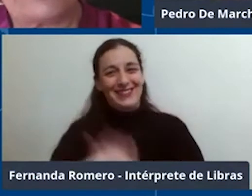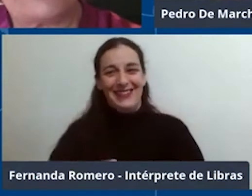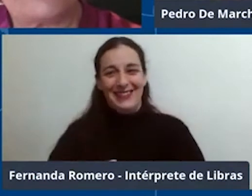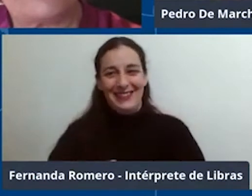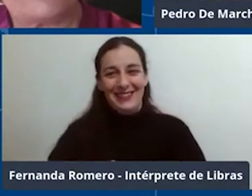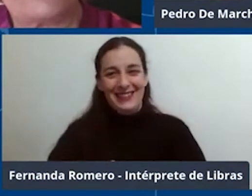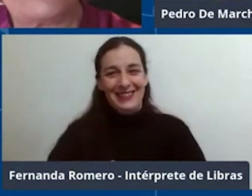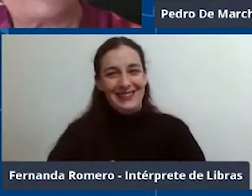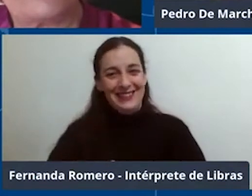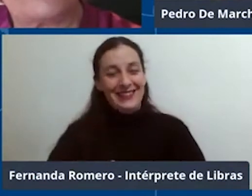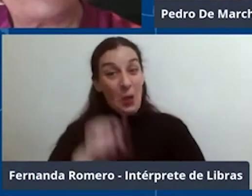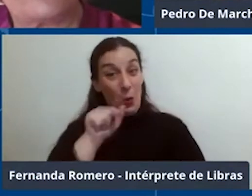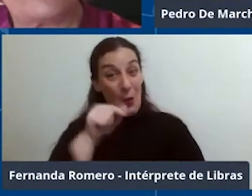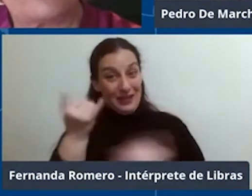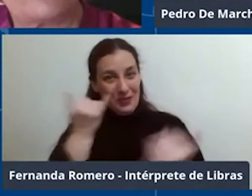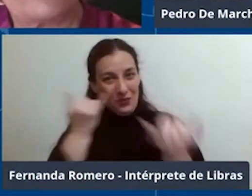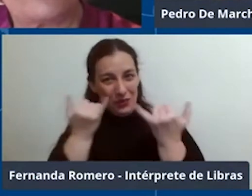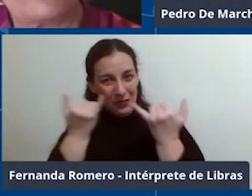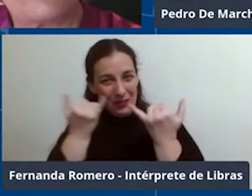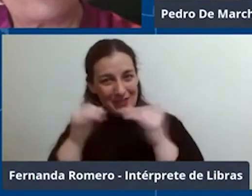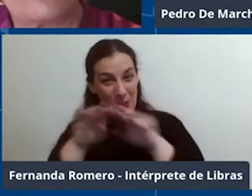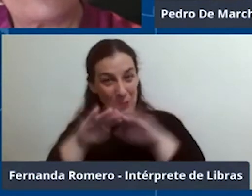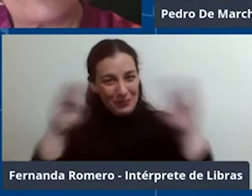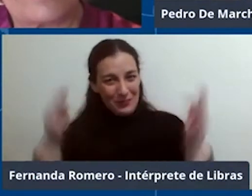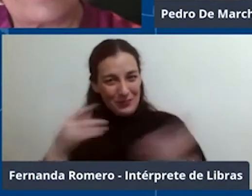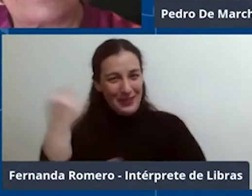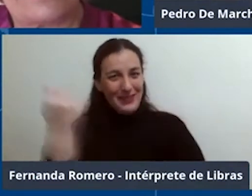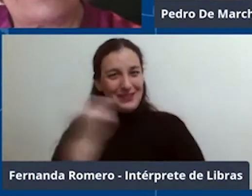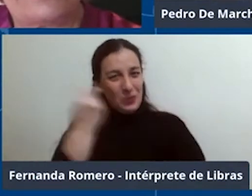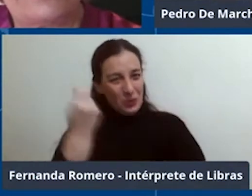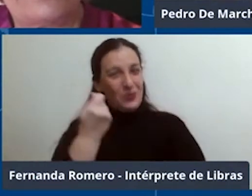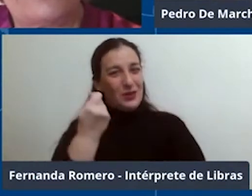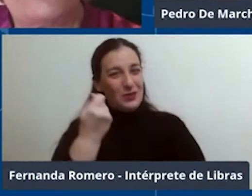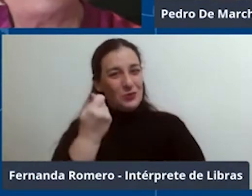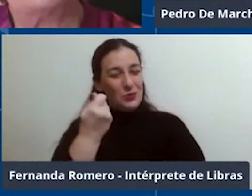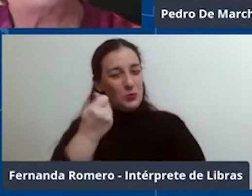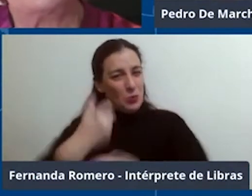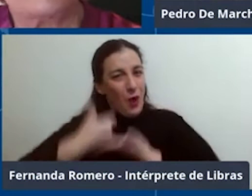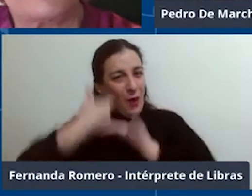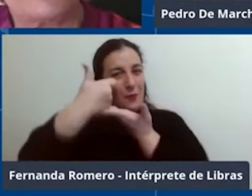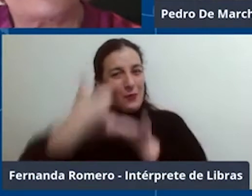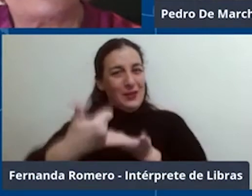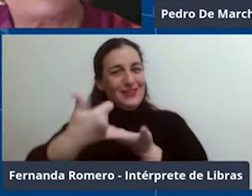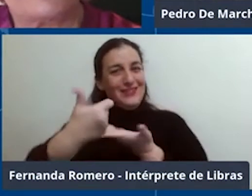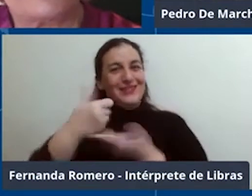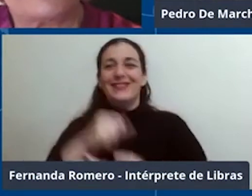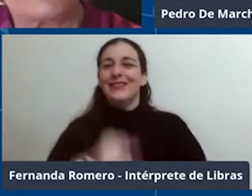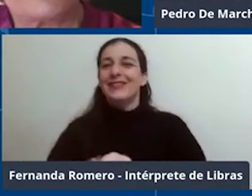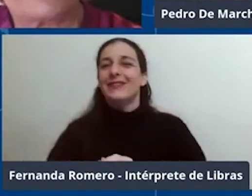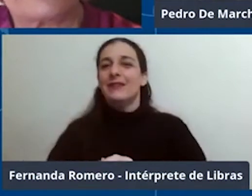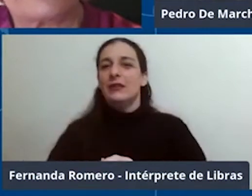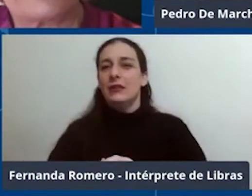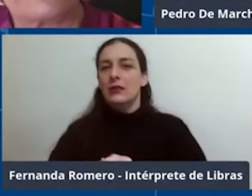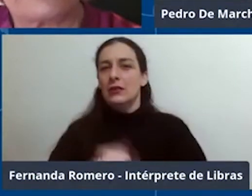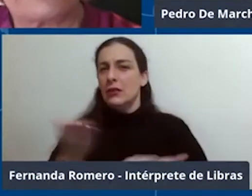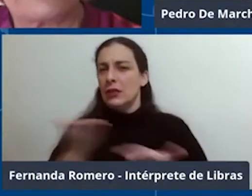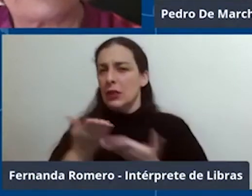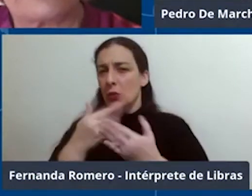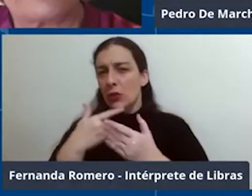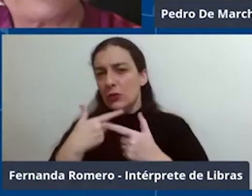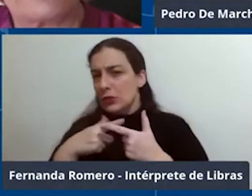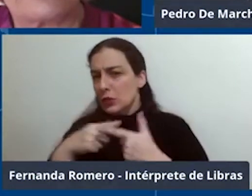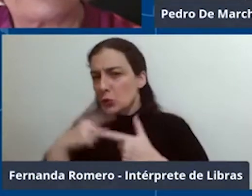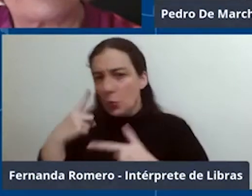com a informação, né, que a bancada gaúcha está apoiando. Está dando